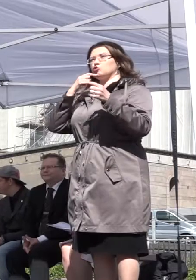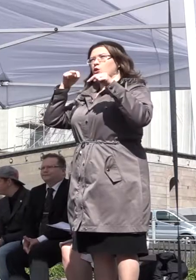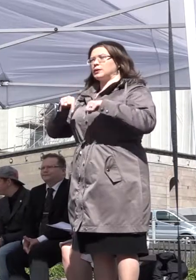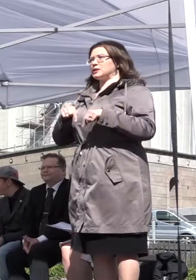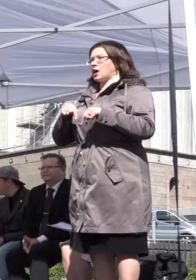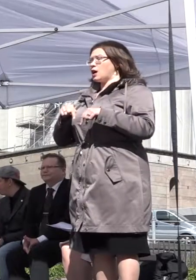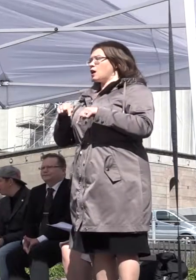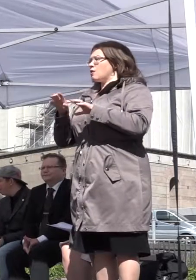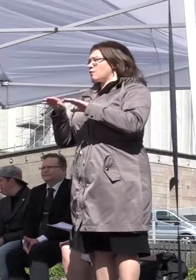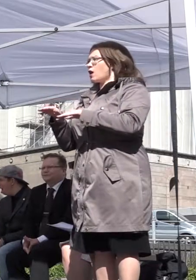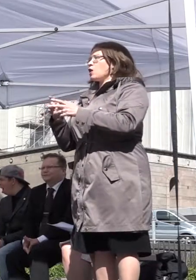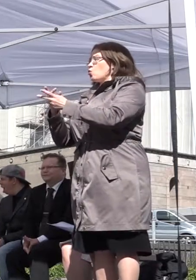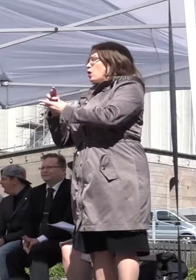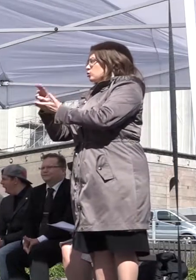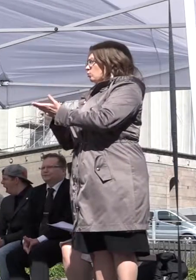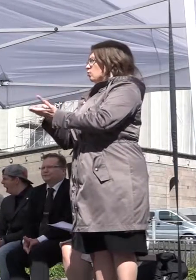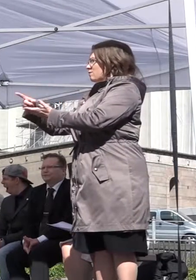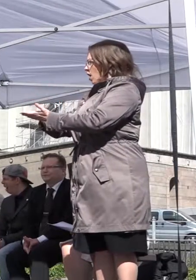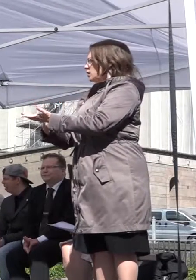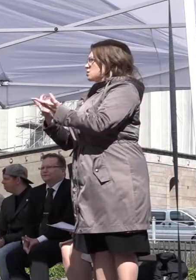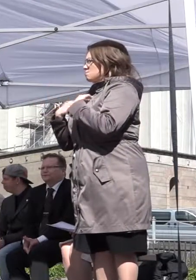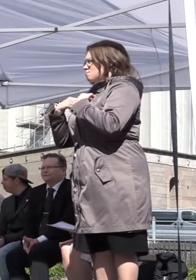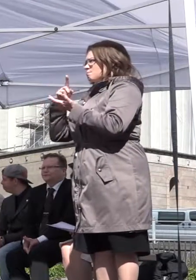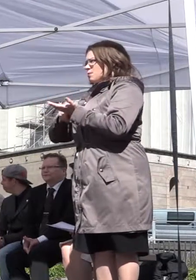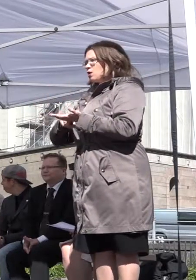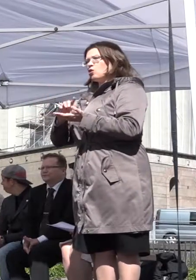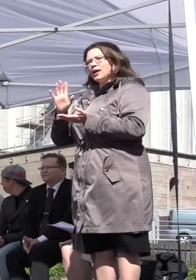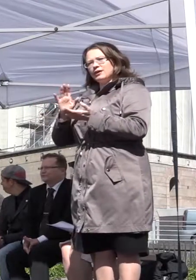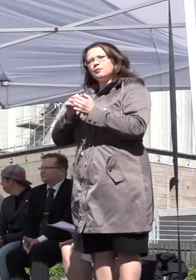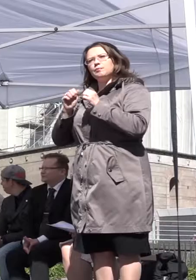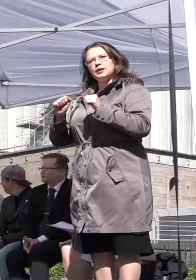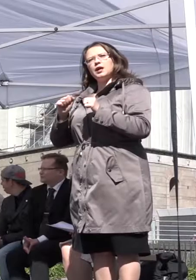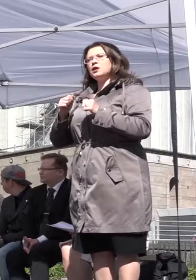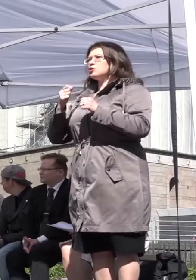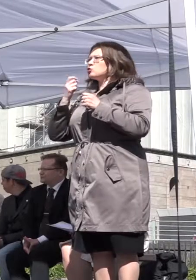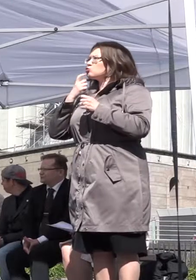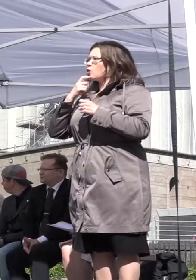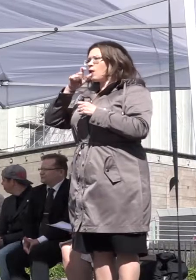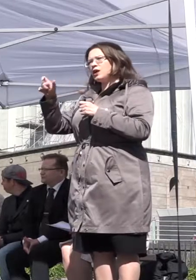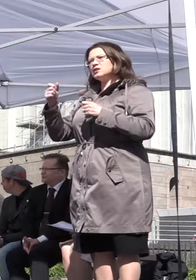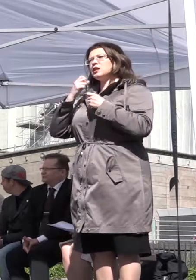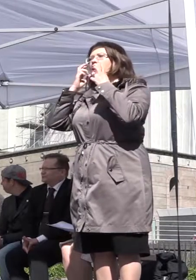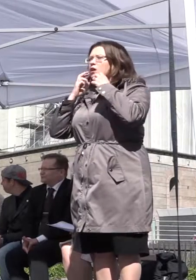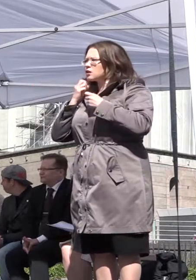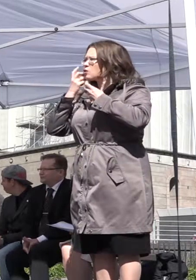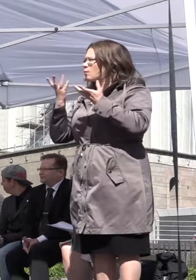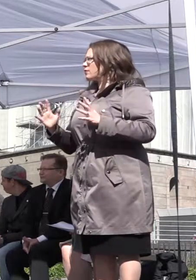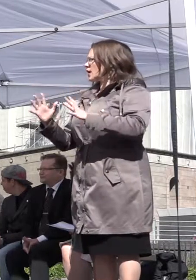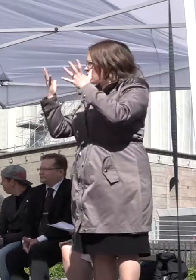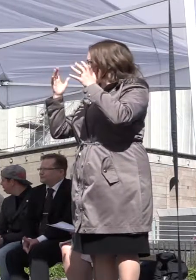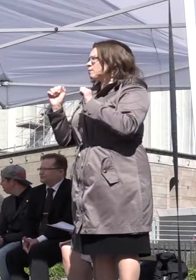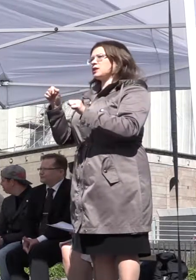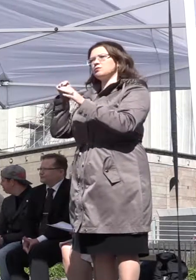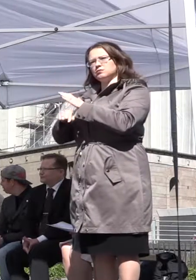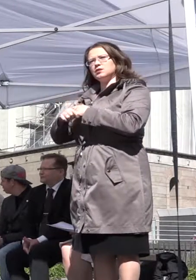vain yleissopimuksen asettama velvoite, vaan se on oltava osa suomalaisten arkea. Ihmisoikeudet ja